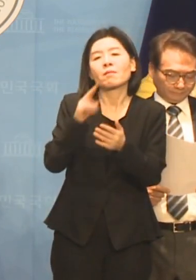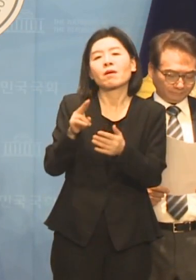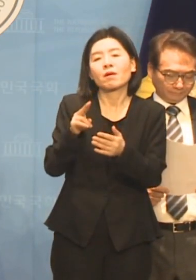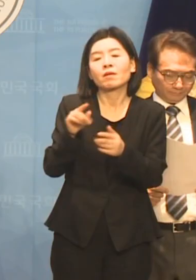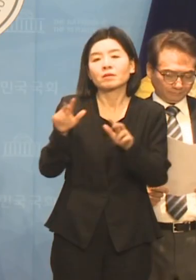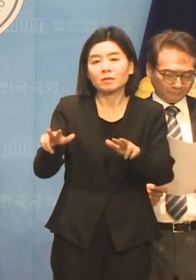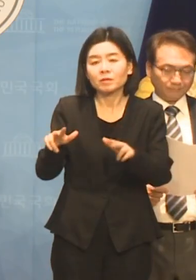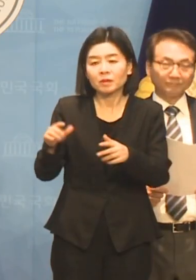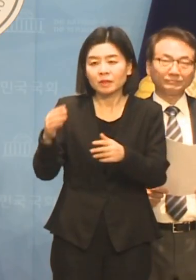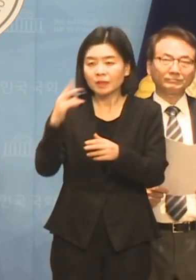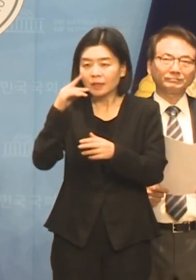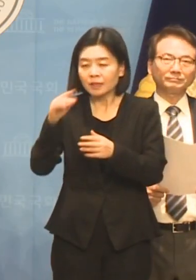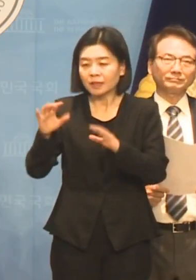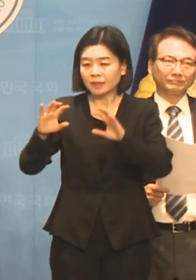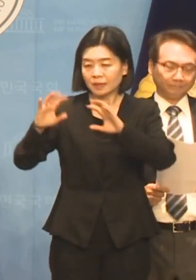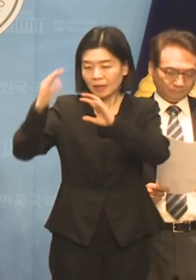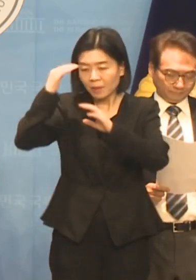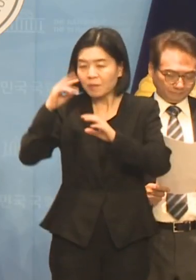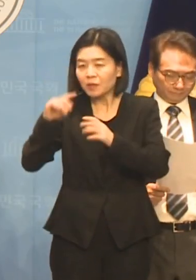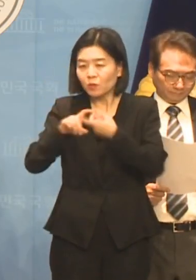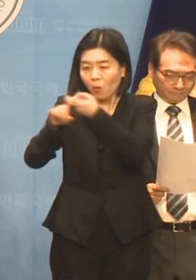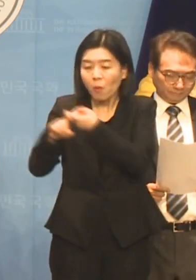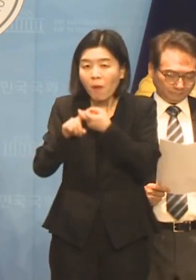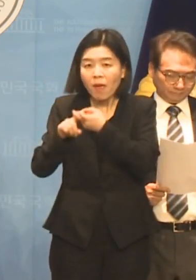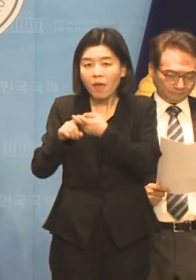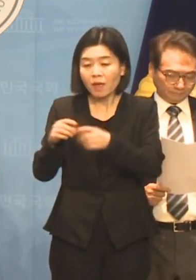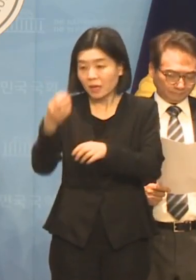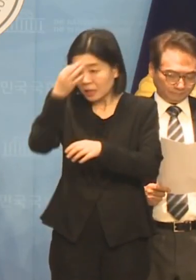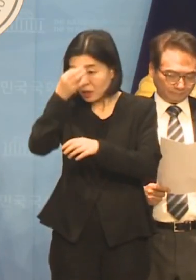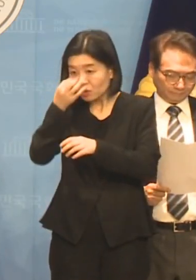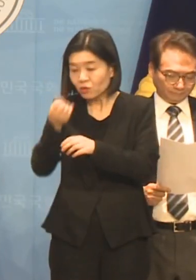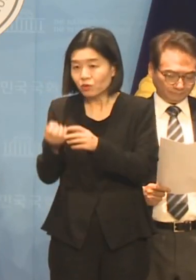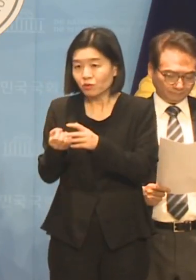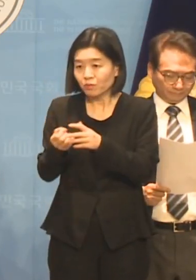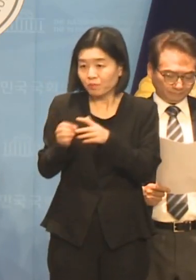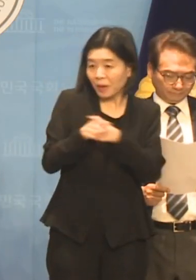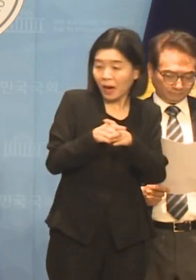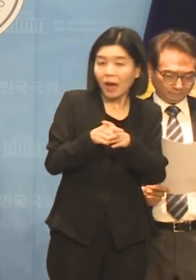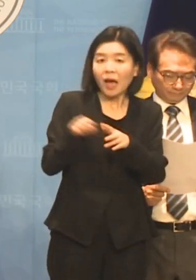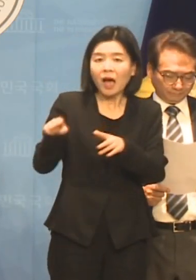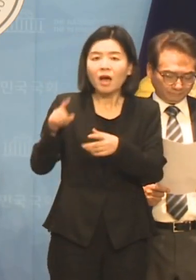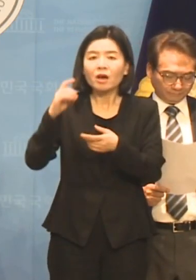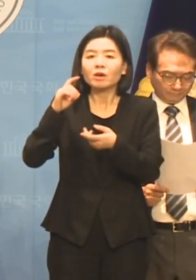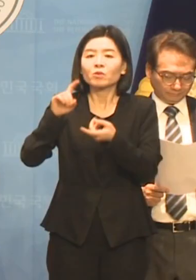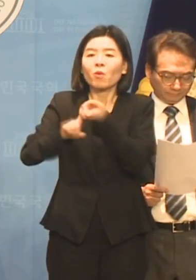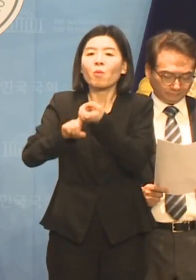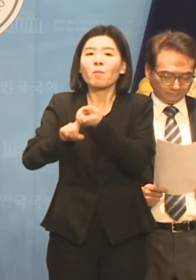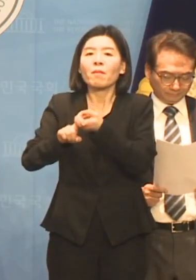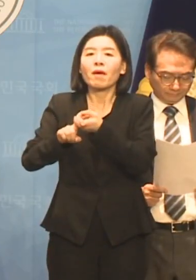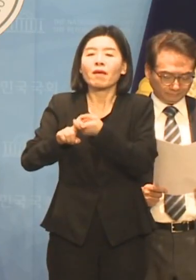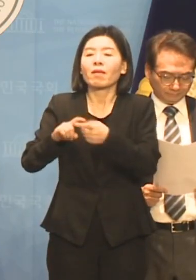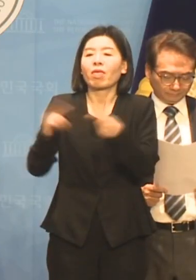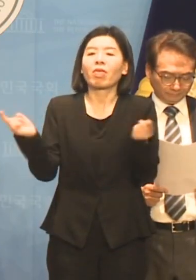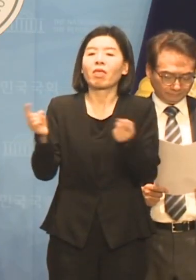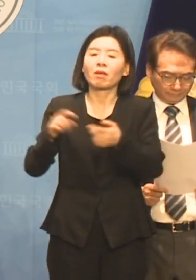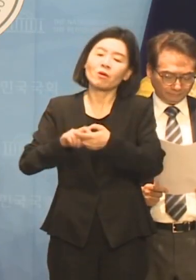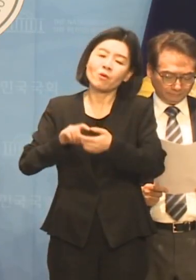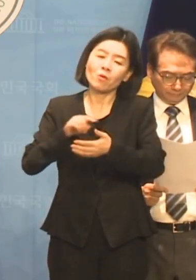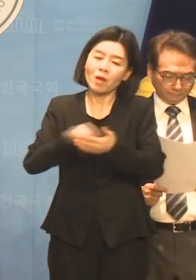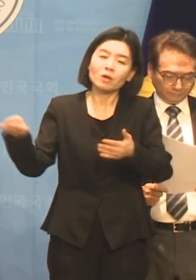기술 유출 공작을 시도한 것 자체가 귀중한 동맹 훼손 행위이자 대한민국의 대외